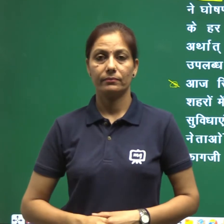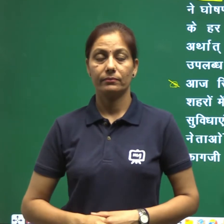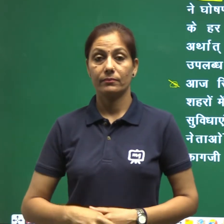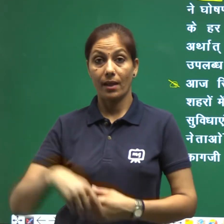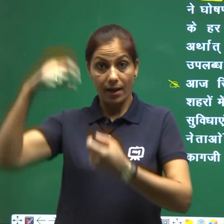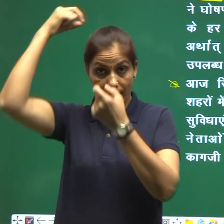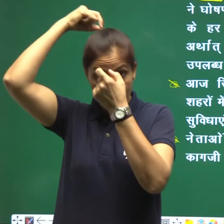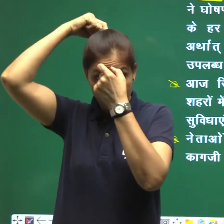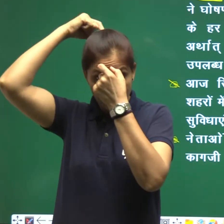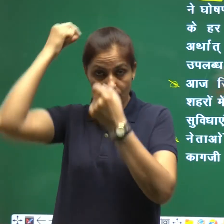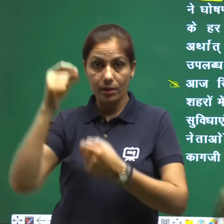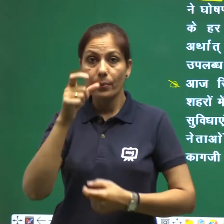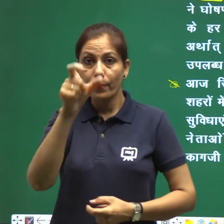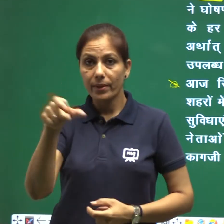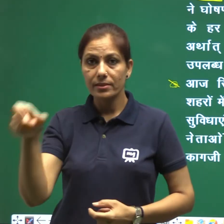नेताओं ने